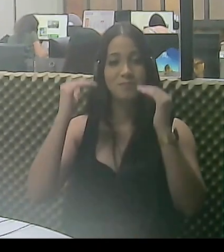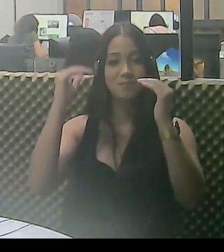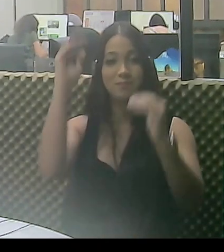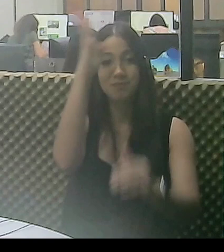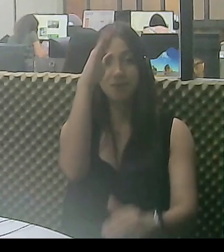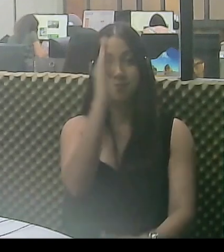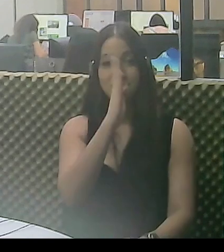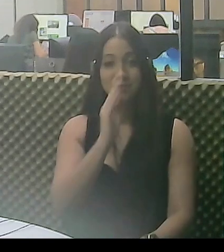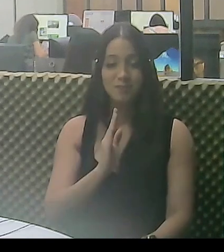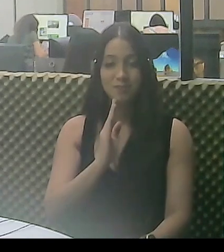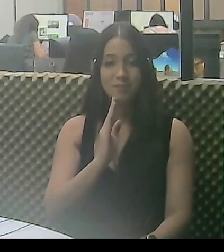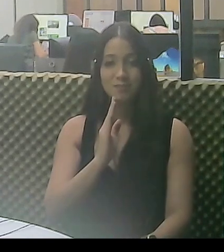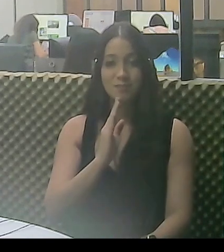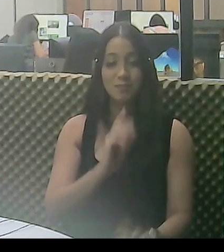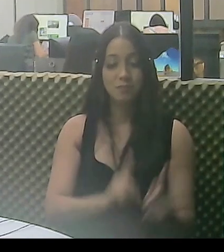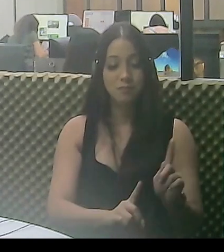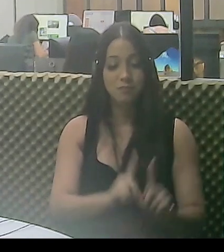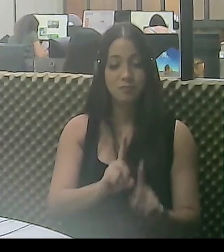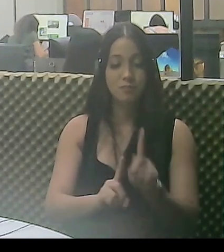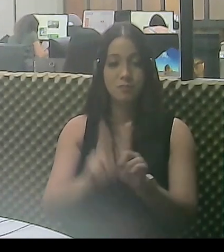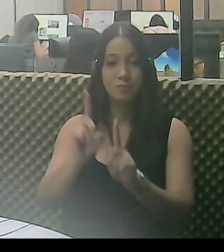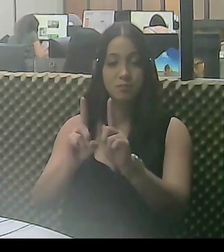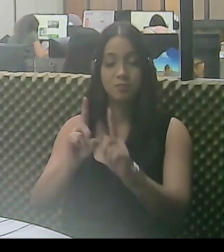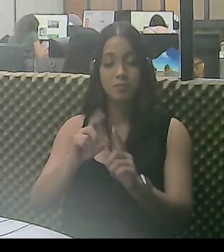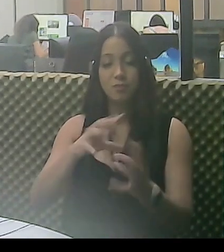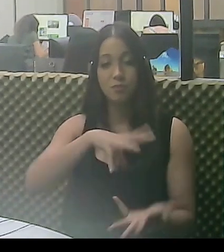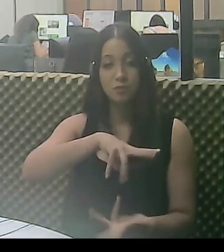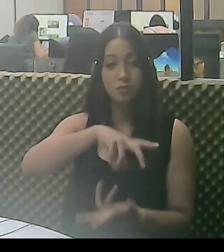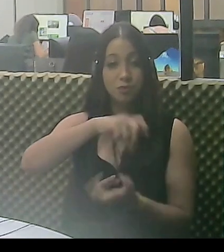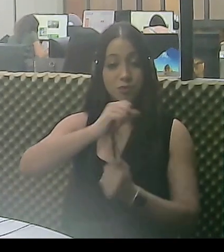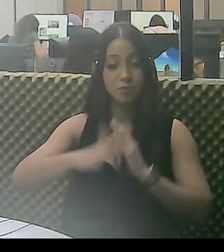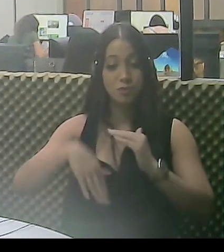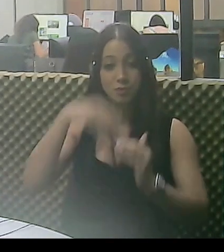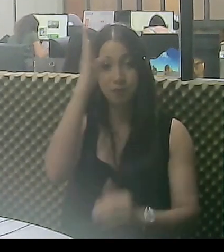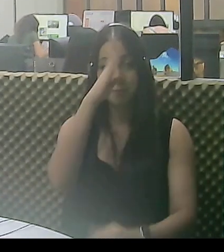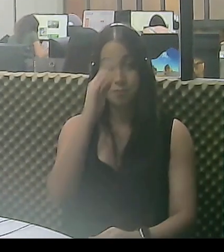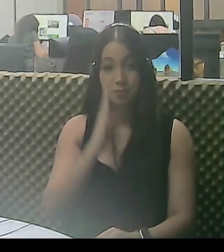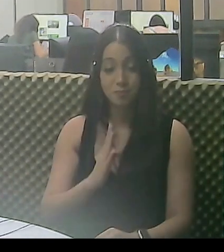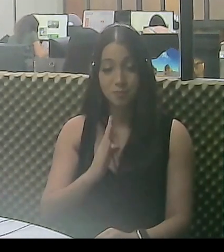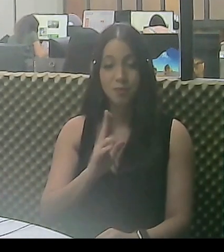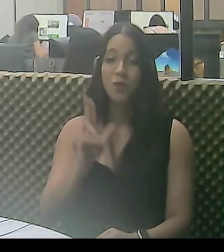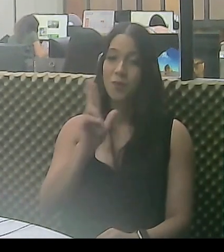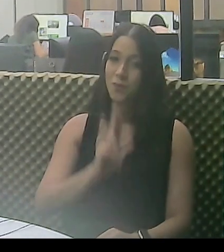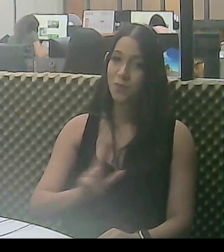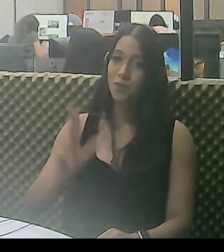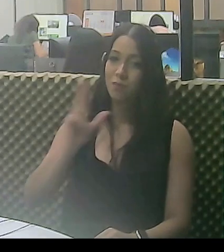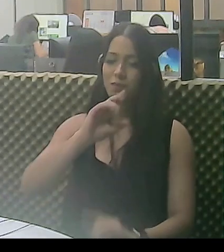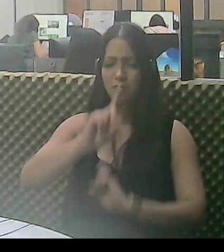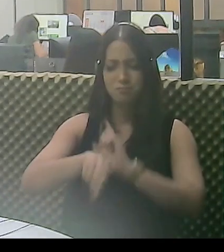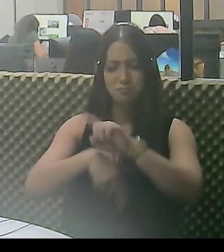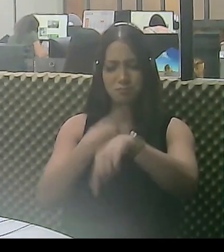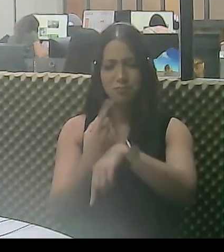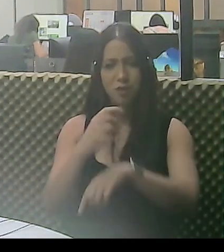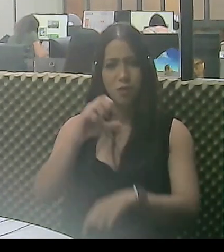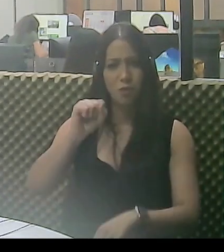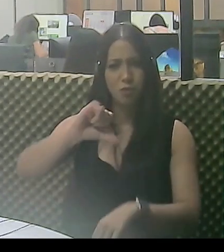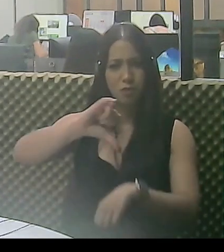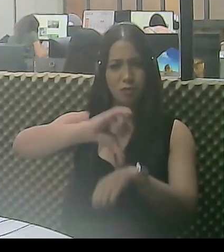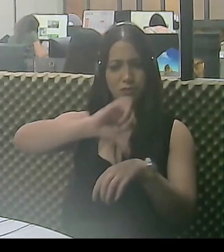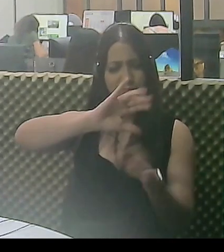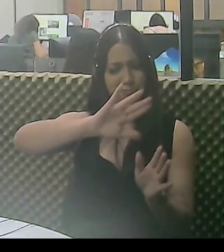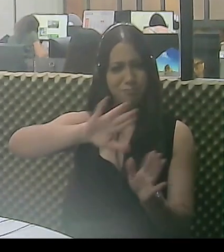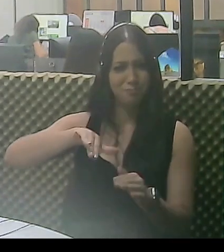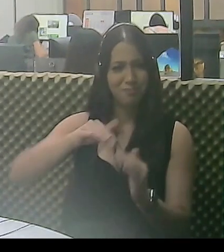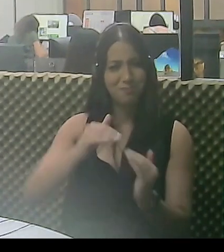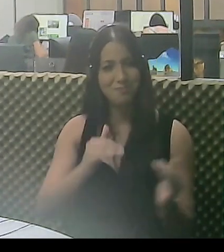nacional. De acordo com o Índice de Desenvolvimento Sustentável das Cidades Brasil, Uberlândia ficou à frente de 8 capitais brasileiras